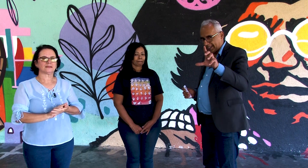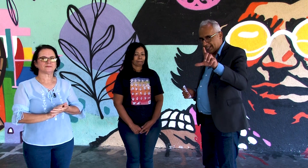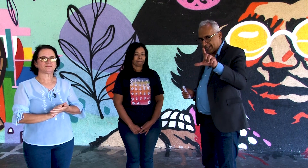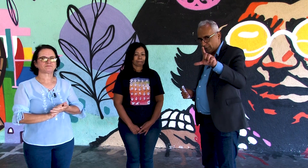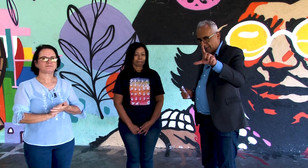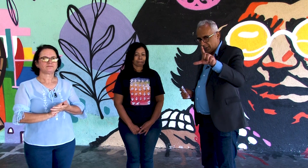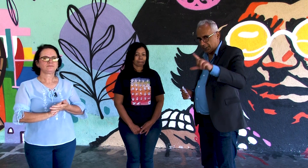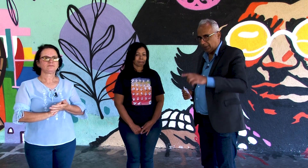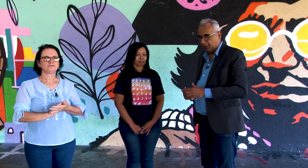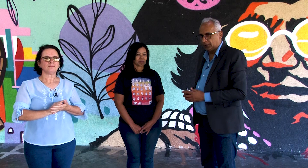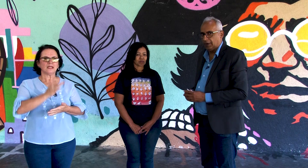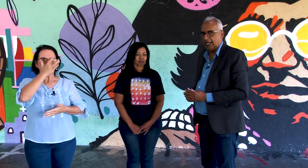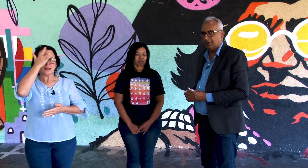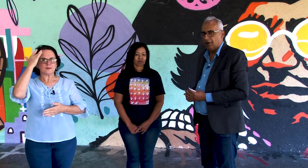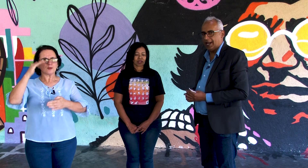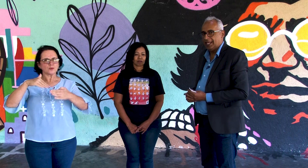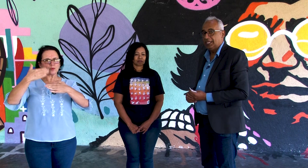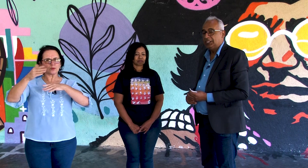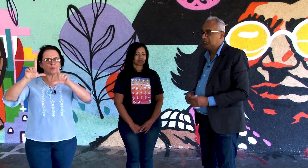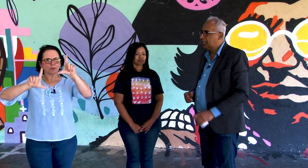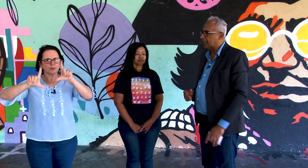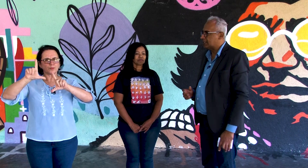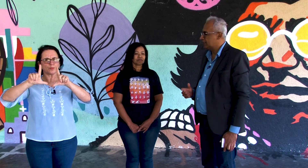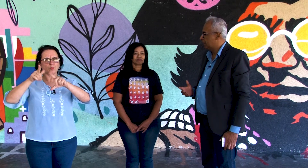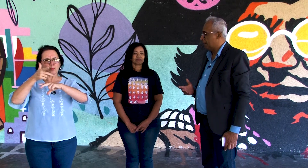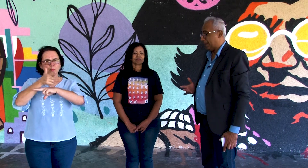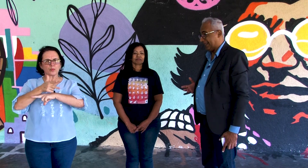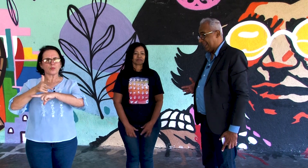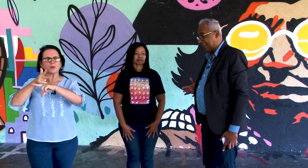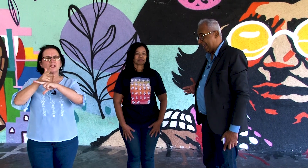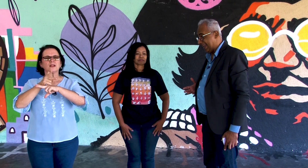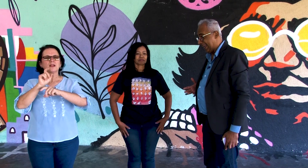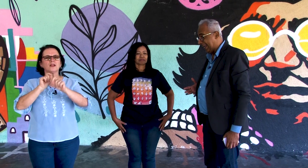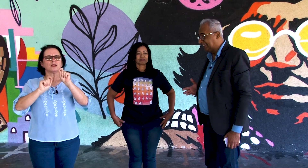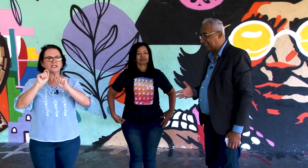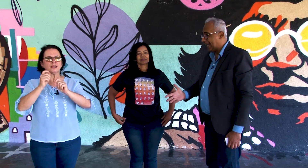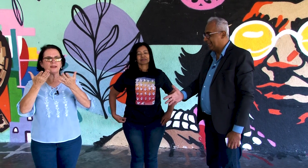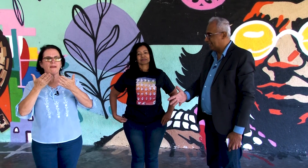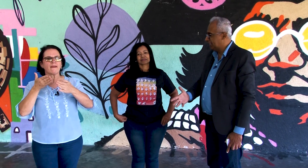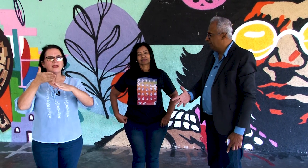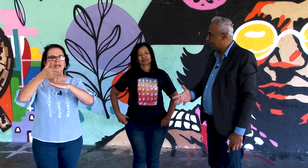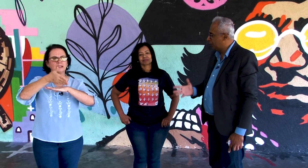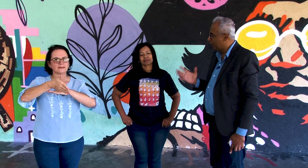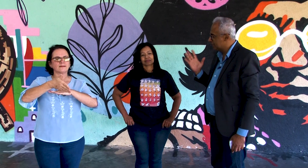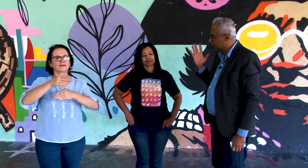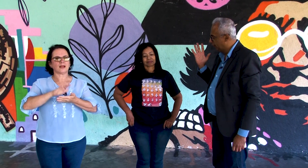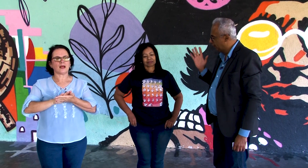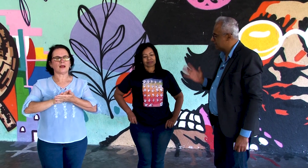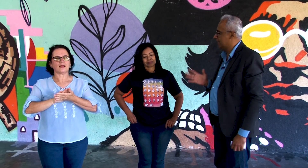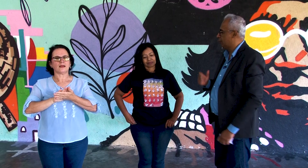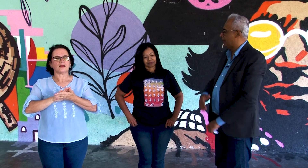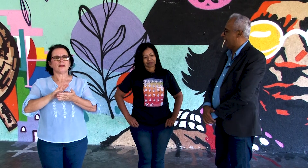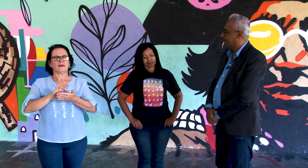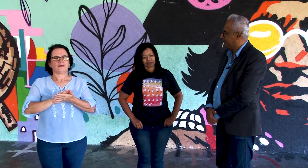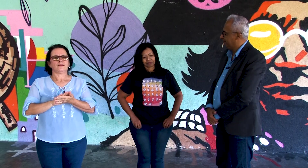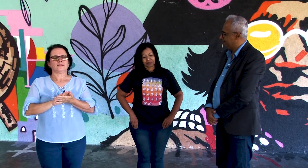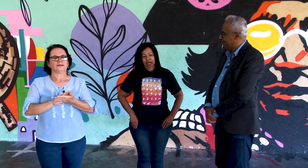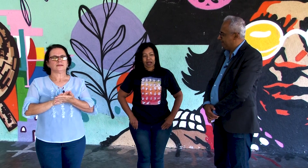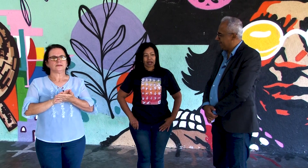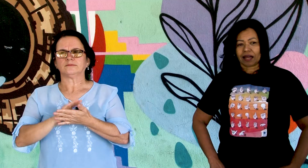passarem para quem está nos assistindo lá do outro lado agora, dicas para quem quer entrar nessa atividade, começando por você,